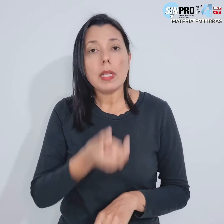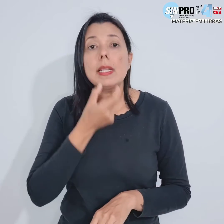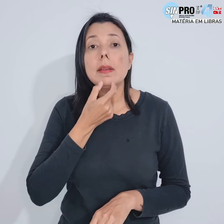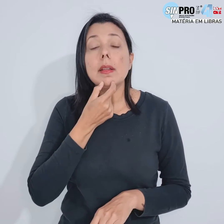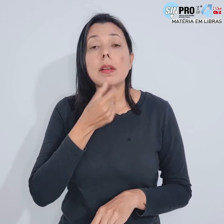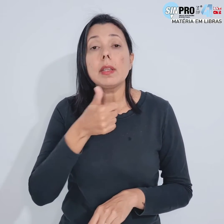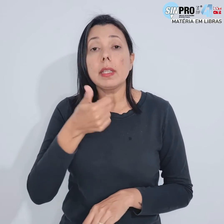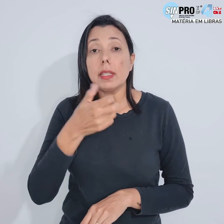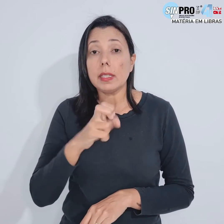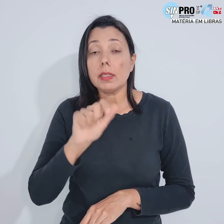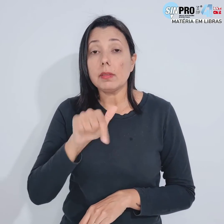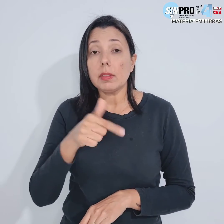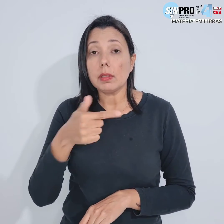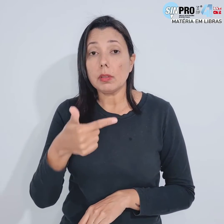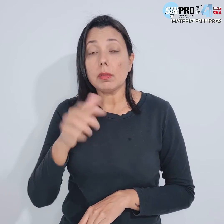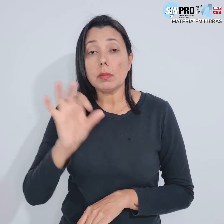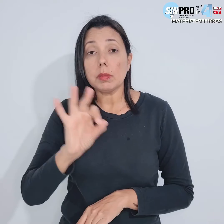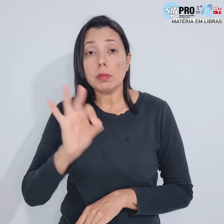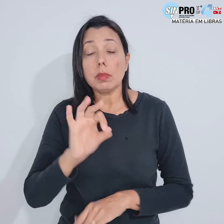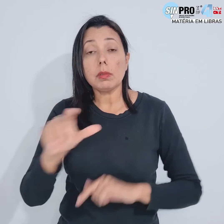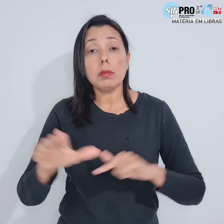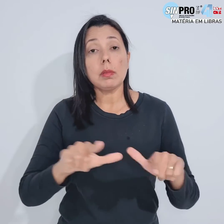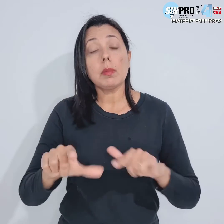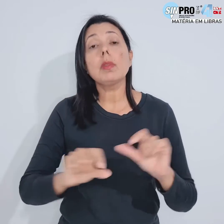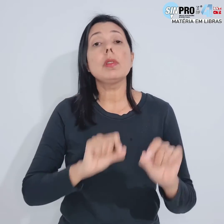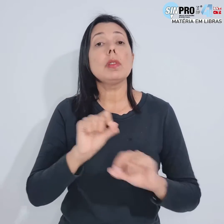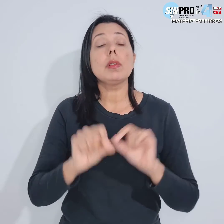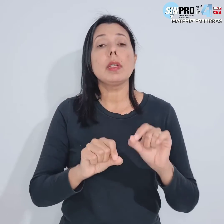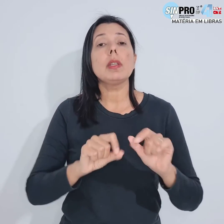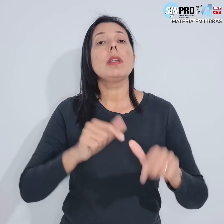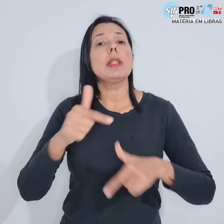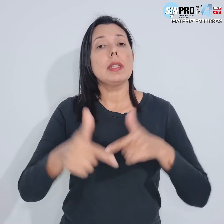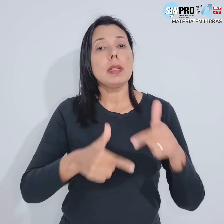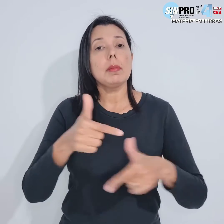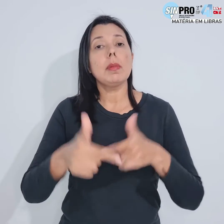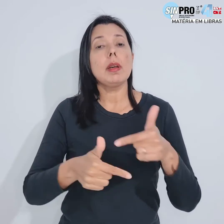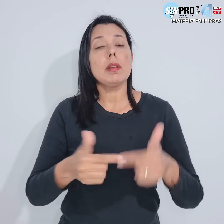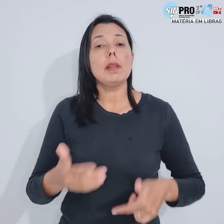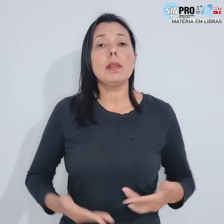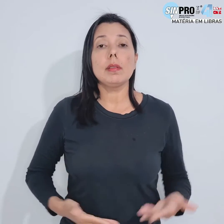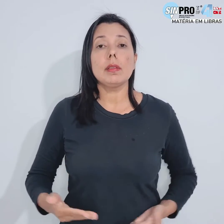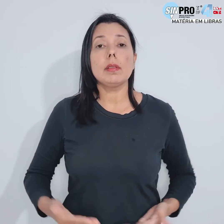onde 15,2% dos trabalhadores atuam no serviço público.